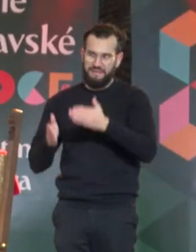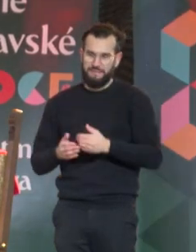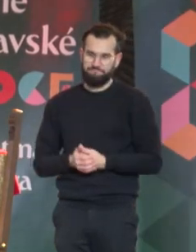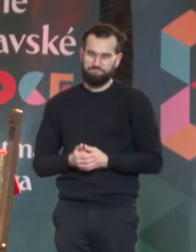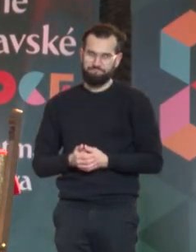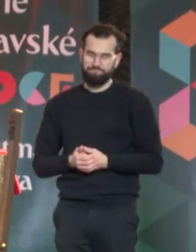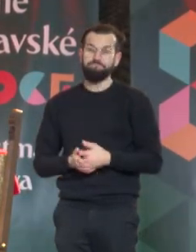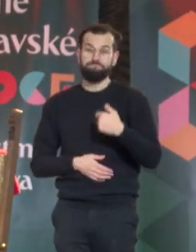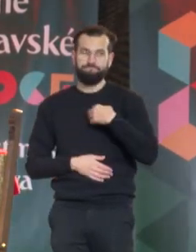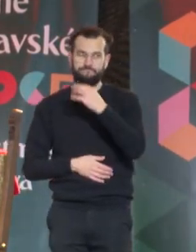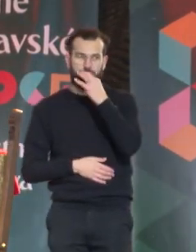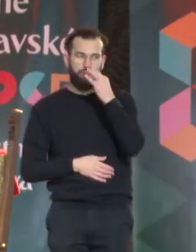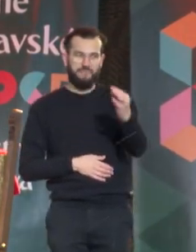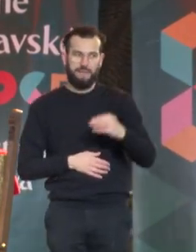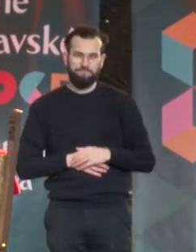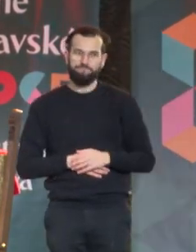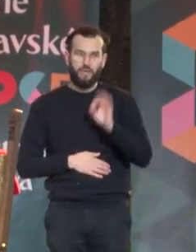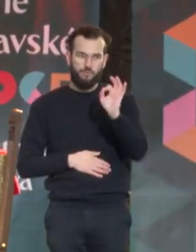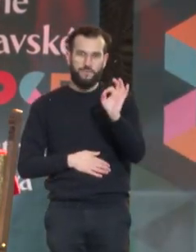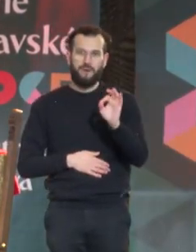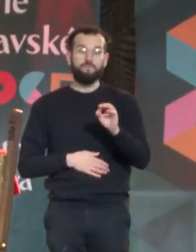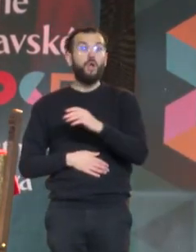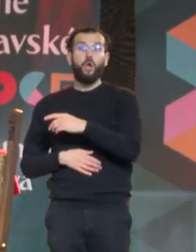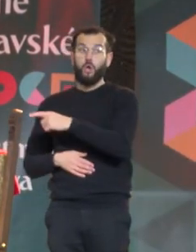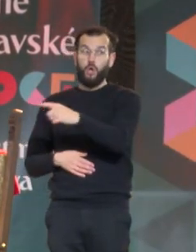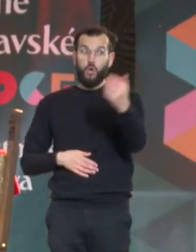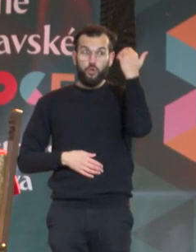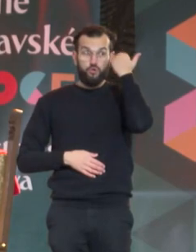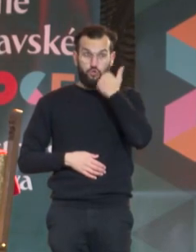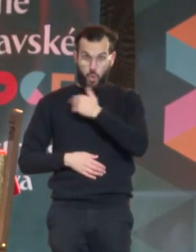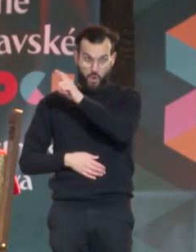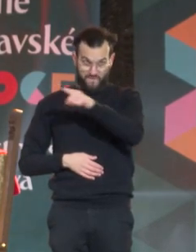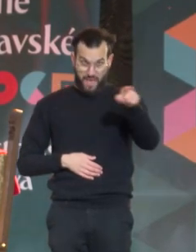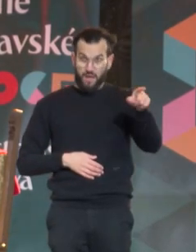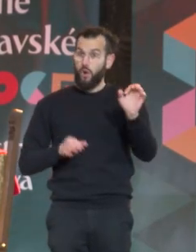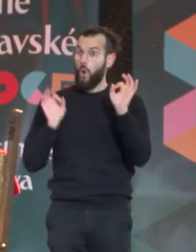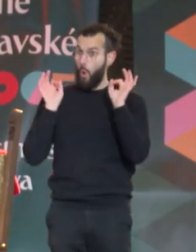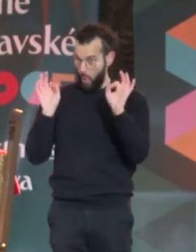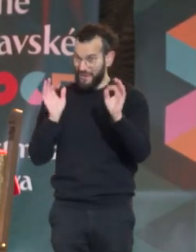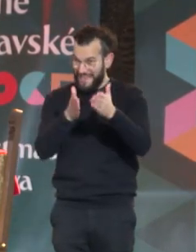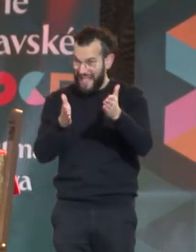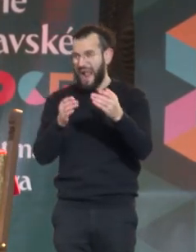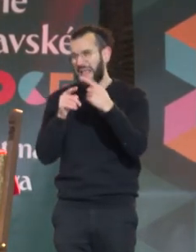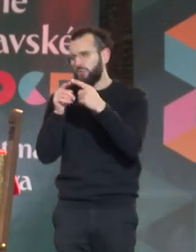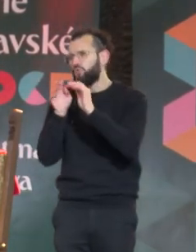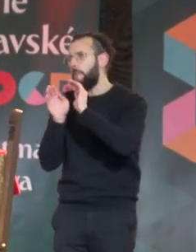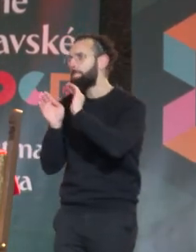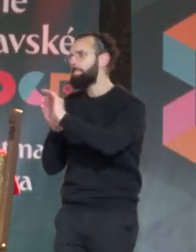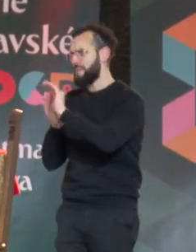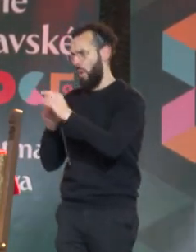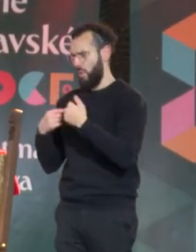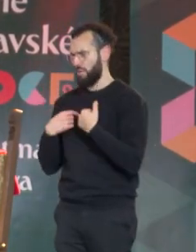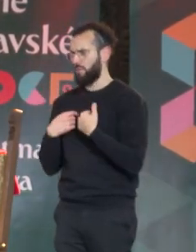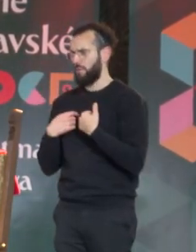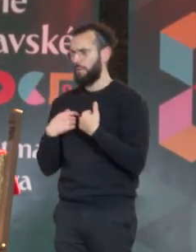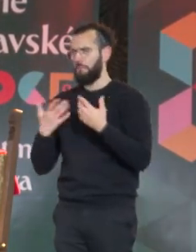ich pýtam. Ak je teda každý človek originál a ja tak nejako naviac, prečo sa